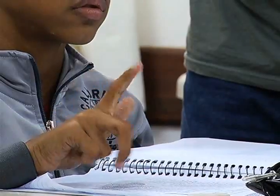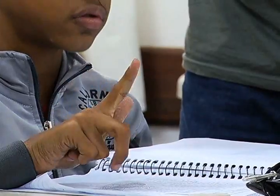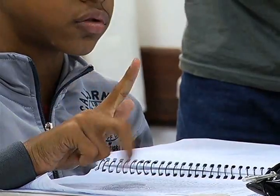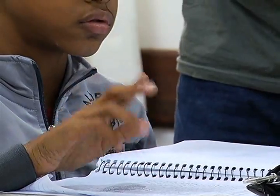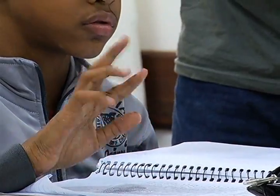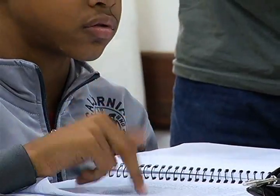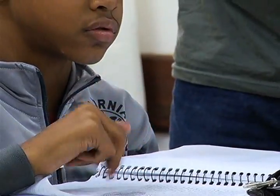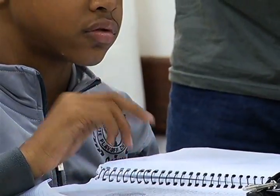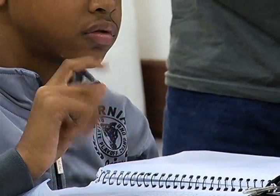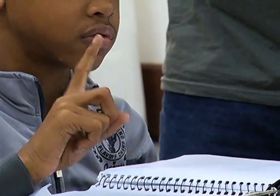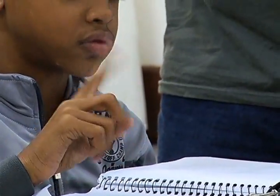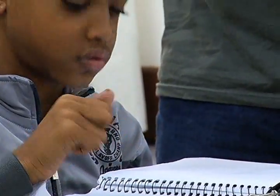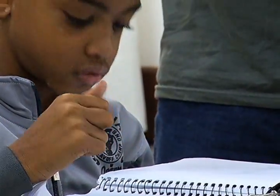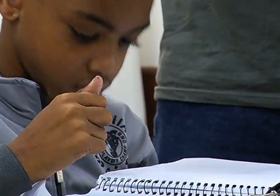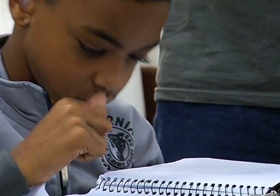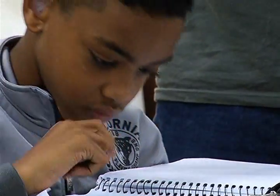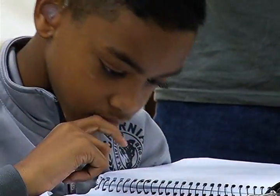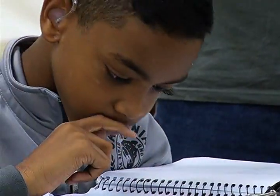sempre estudaram em escola regular.